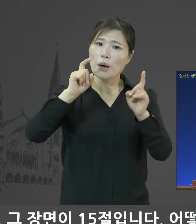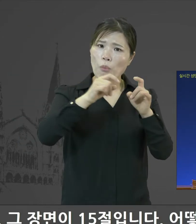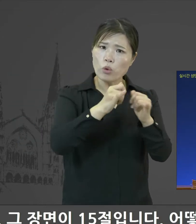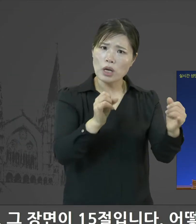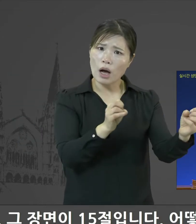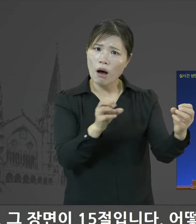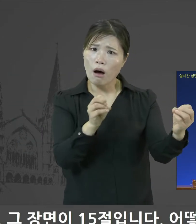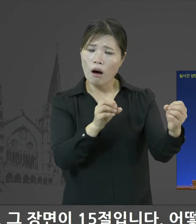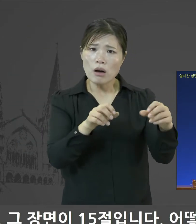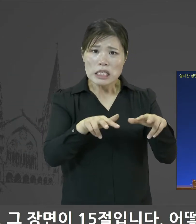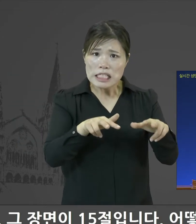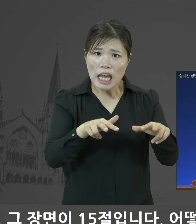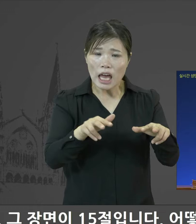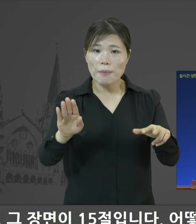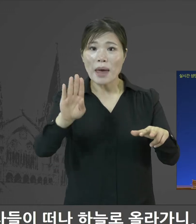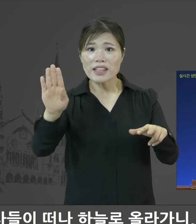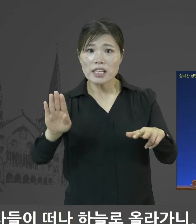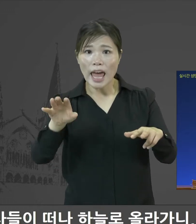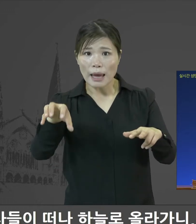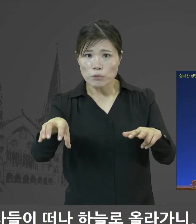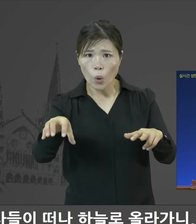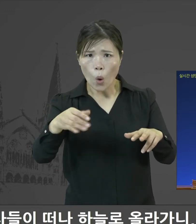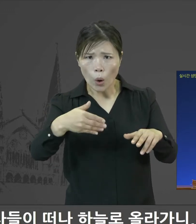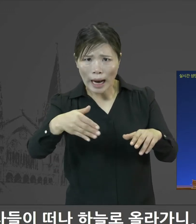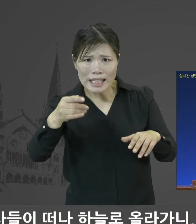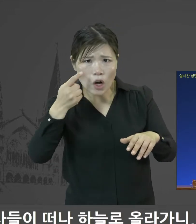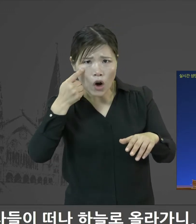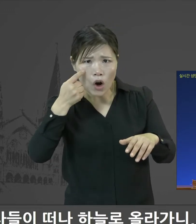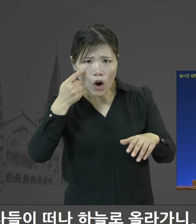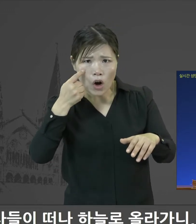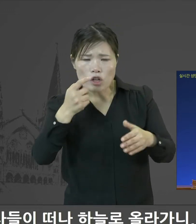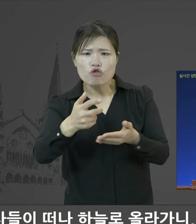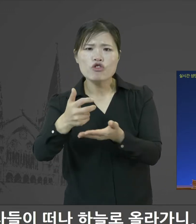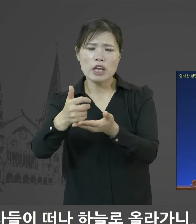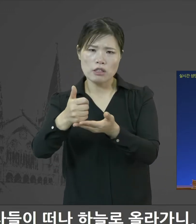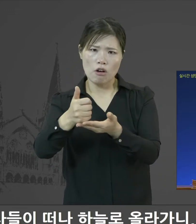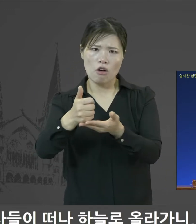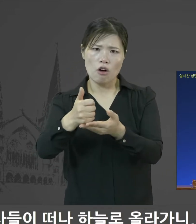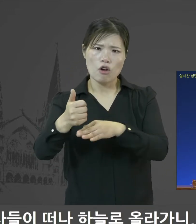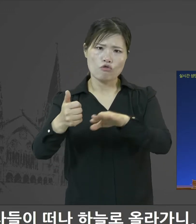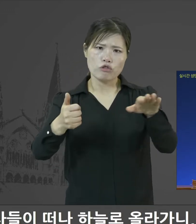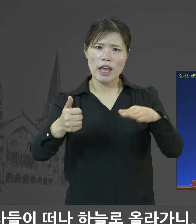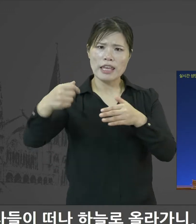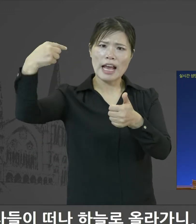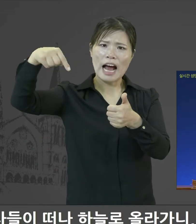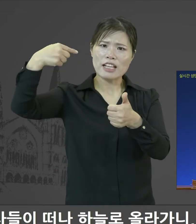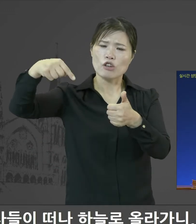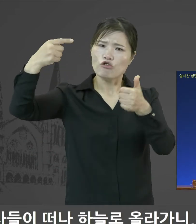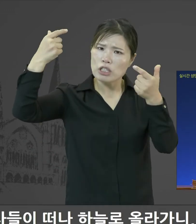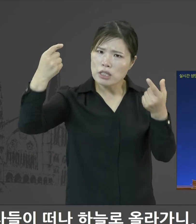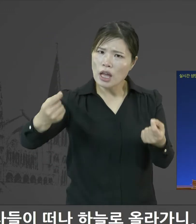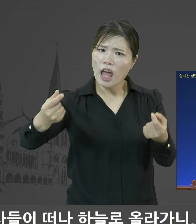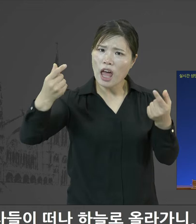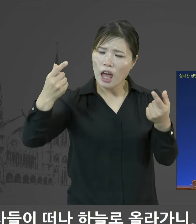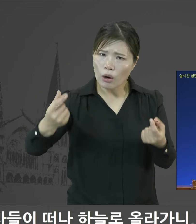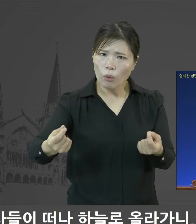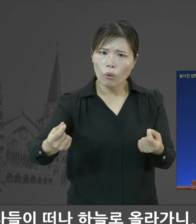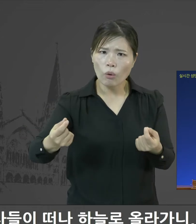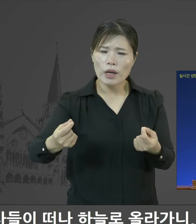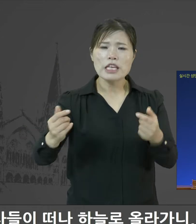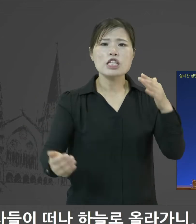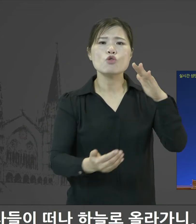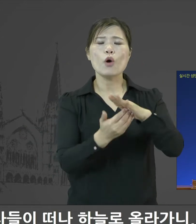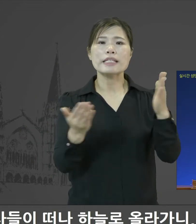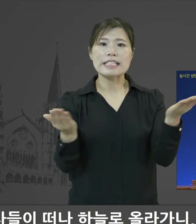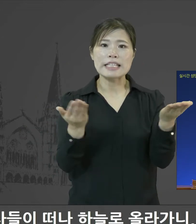말하되 이제 베들레헴으로 가서 주께서 우리에게 알리신 바 이 이루어진